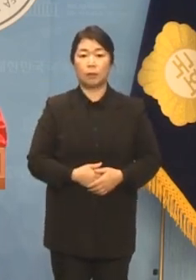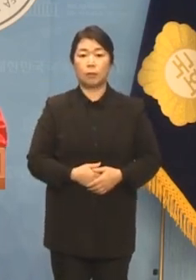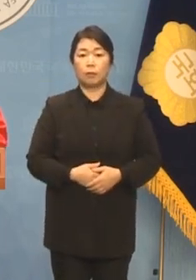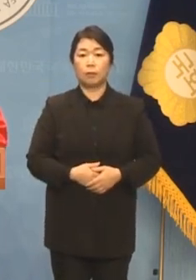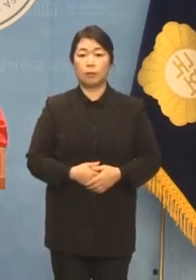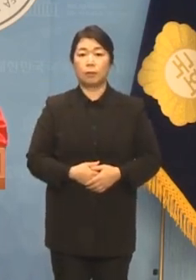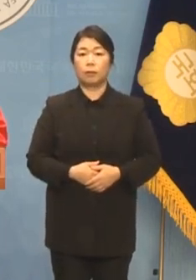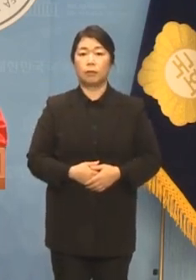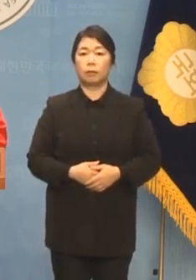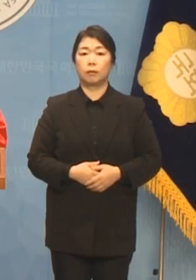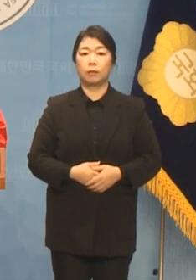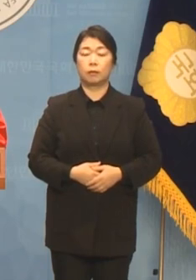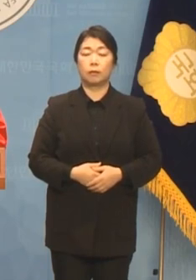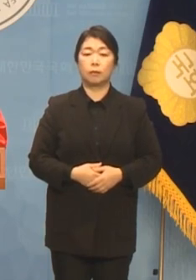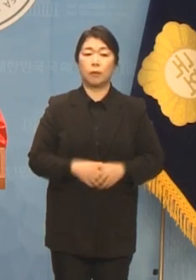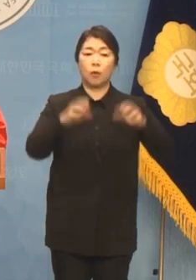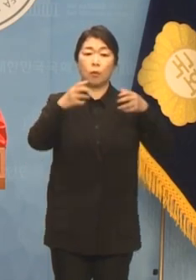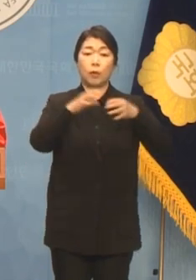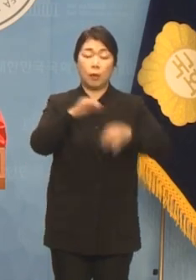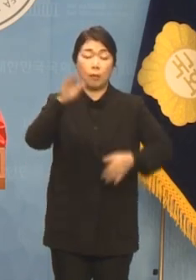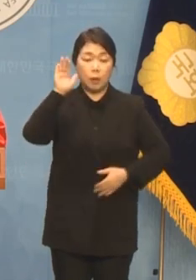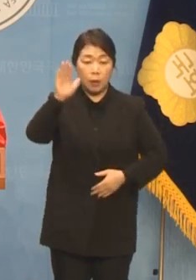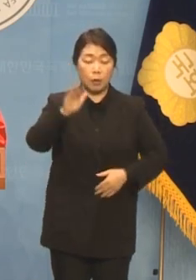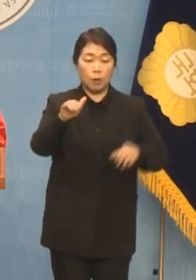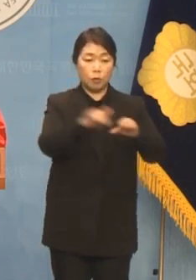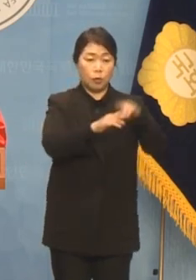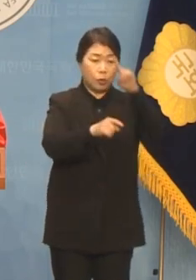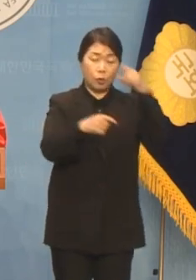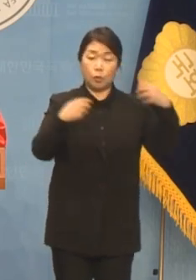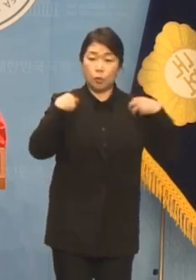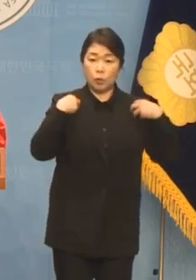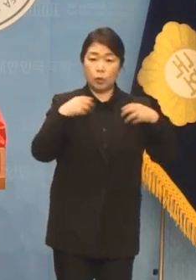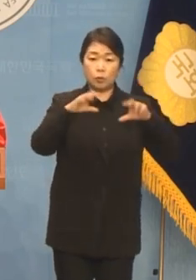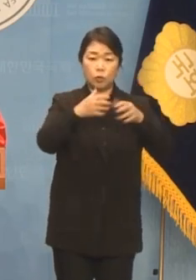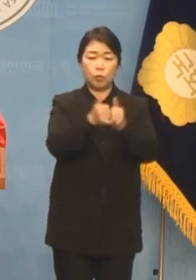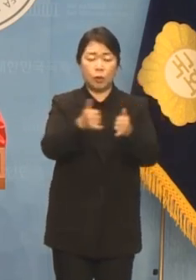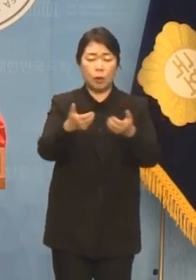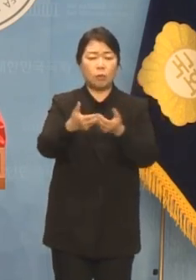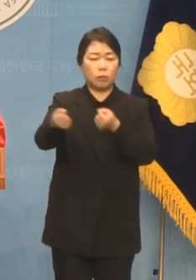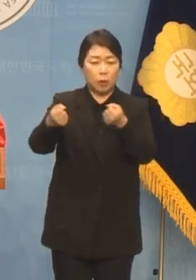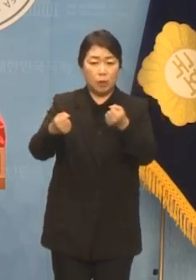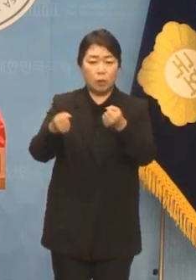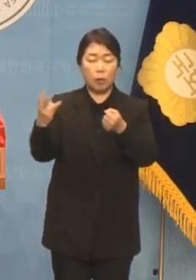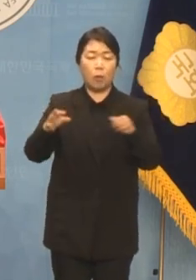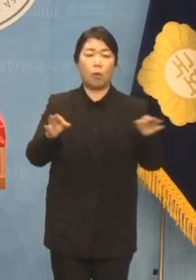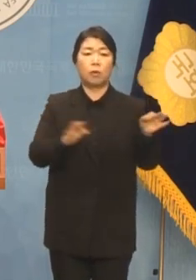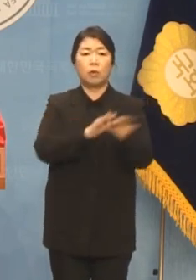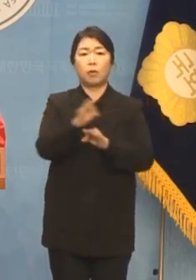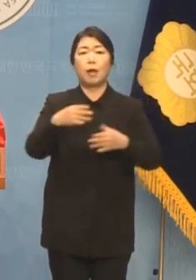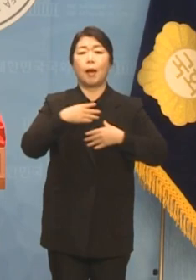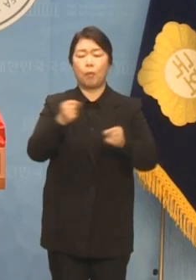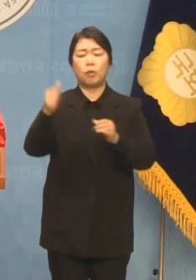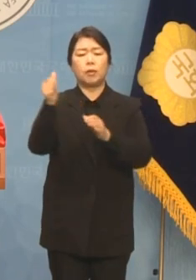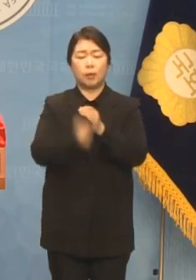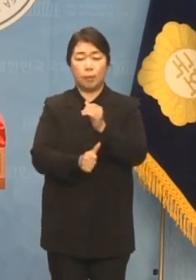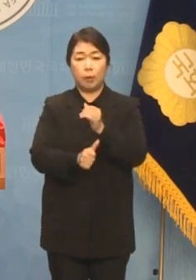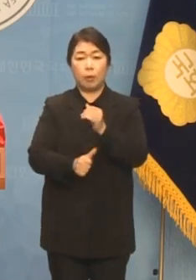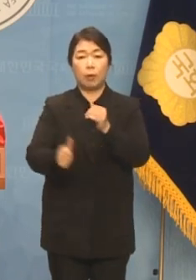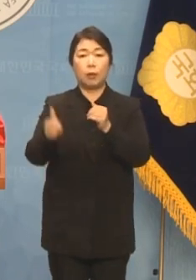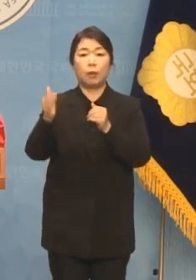하겠습니다 저희 국민의 미래는 문재인 정부의 국민분열 경제 및 안보실 패 등으로